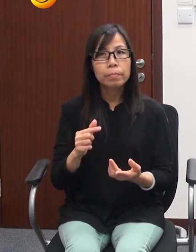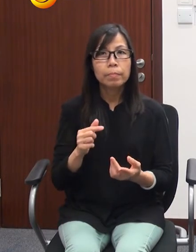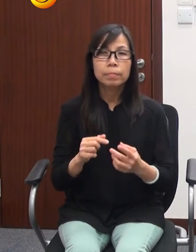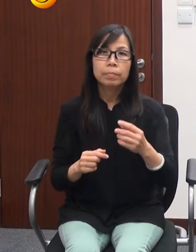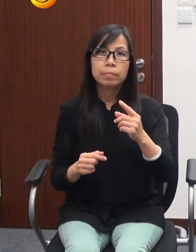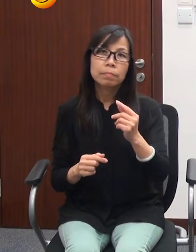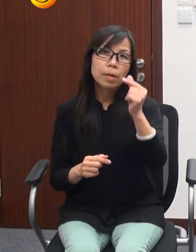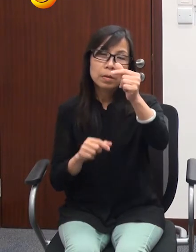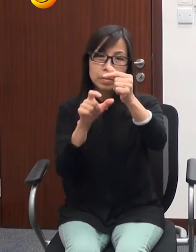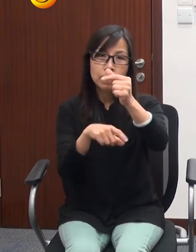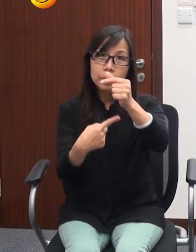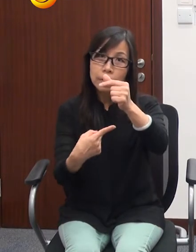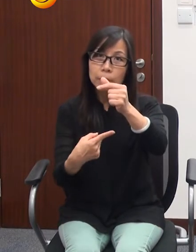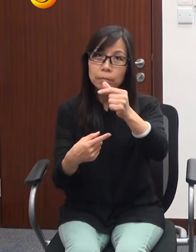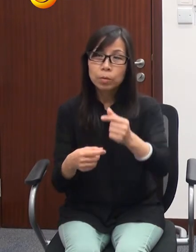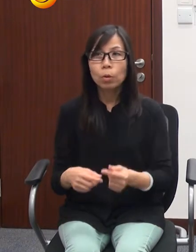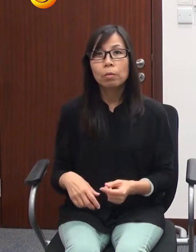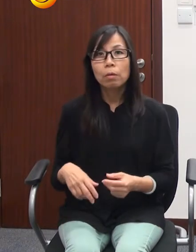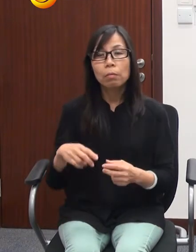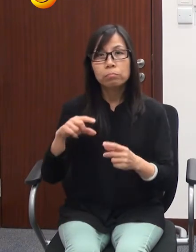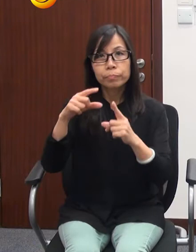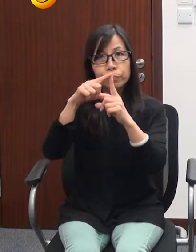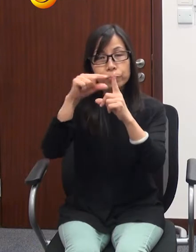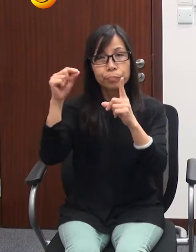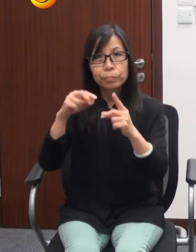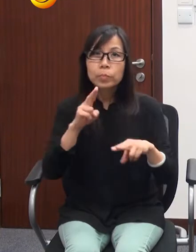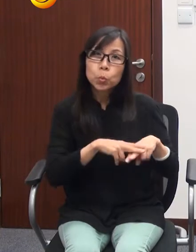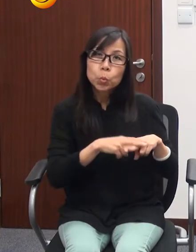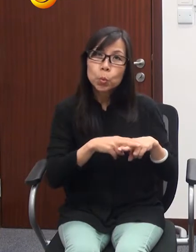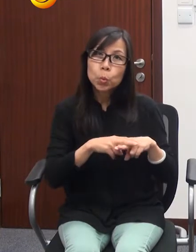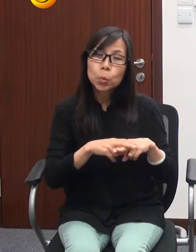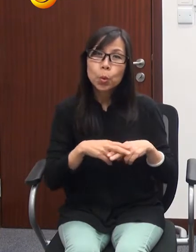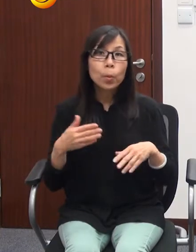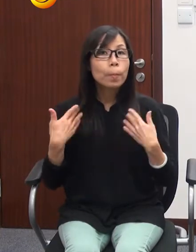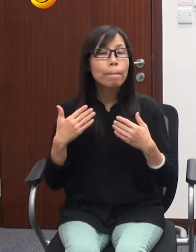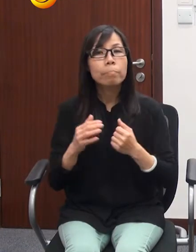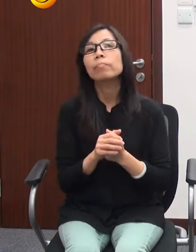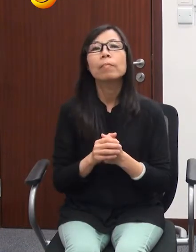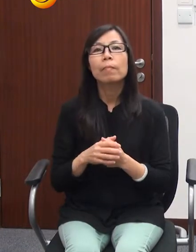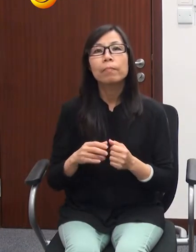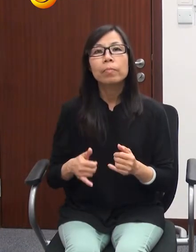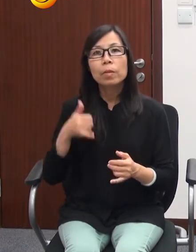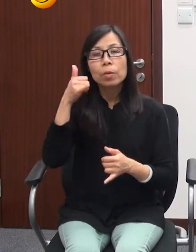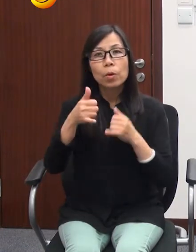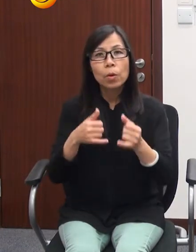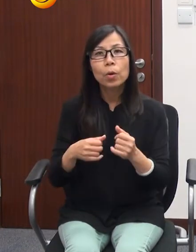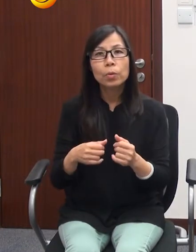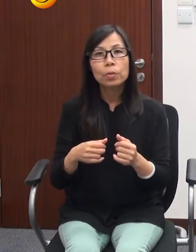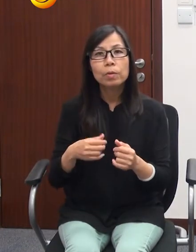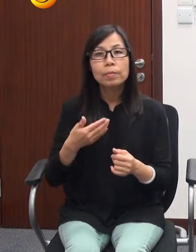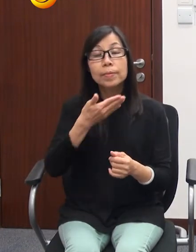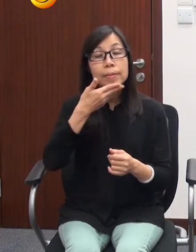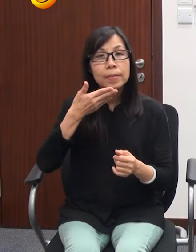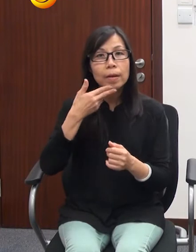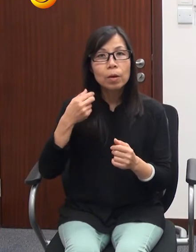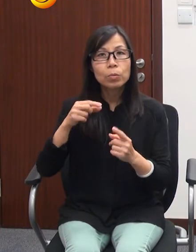嗱，我朝頭早去，我依家以前咧我就十一號七點鐘集合，跟住去升旗，冇人去，因為太早起身。